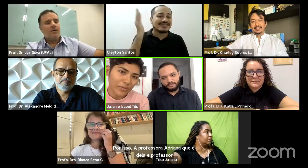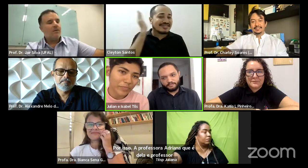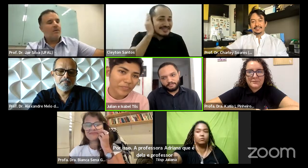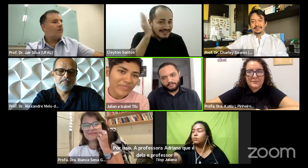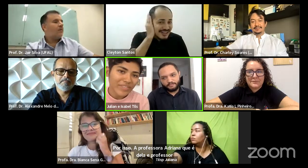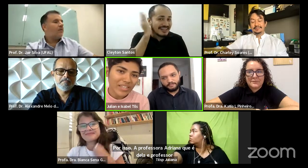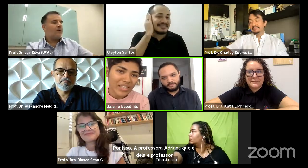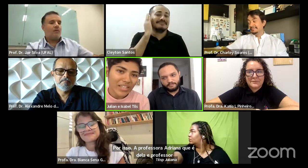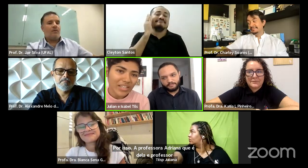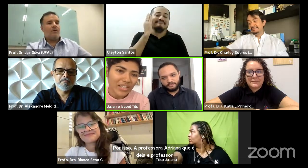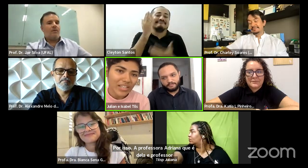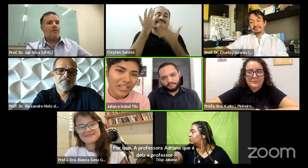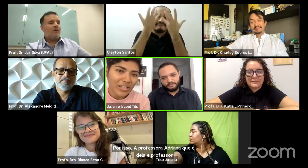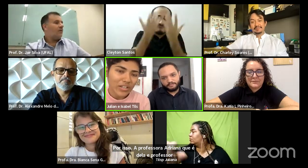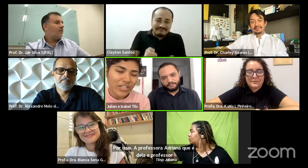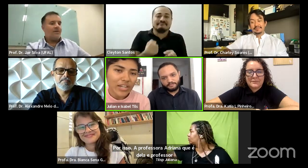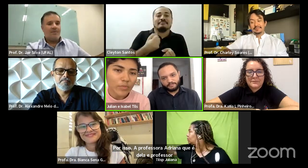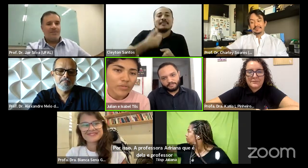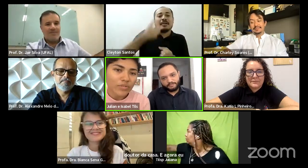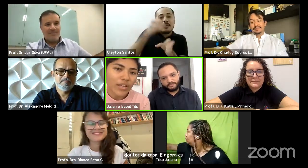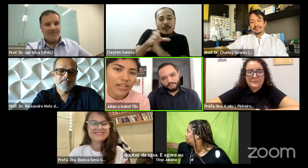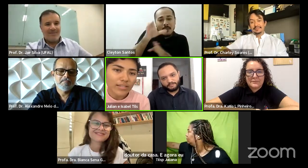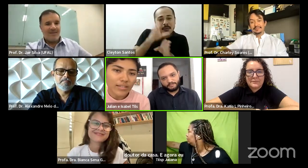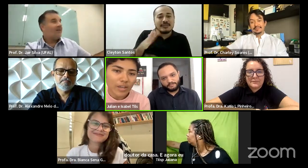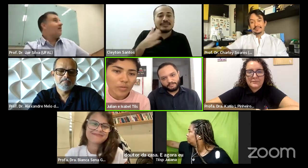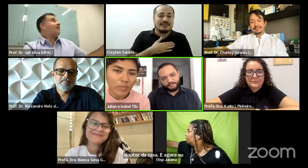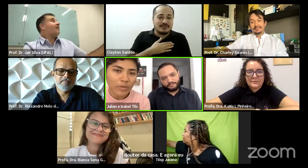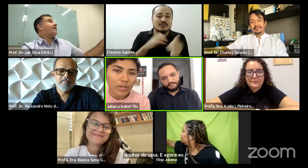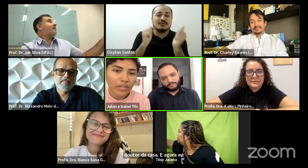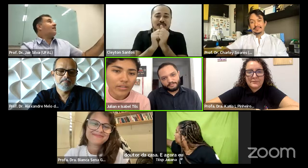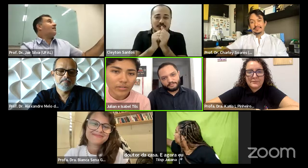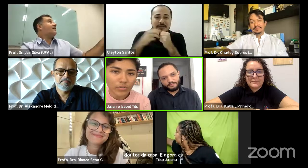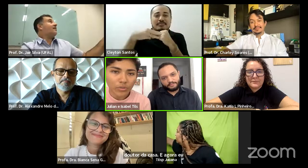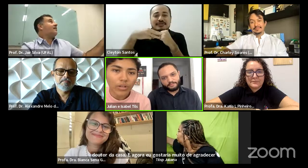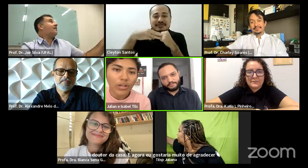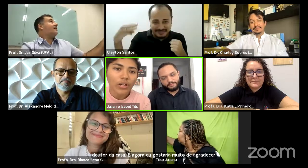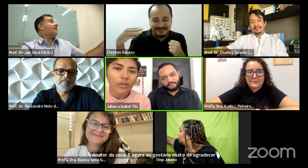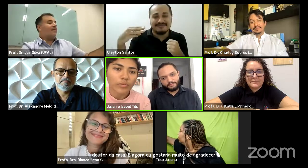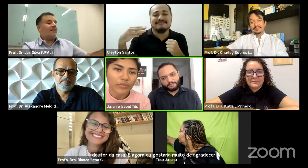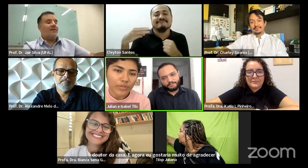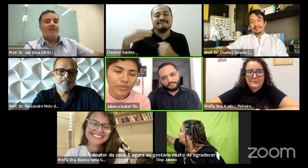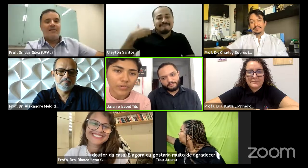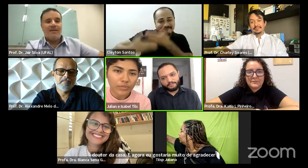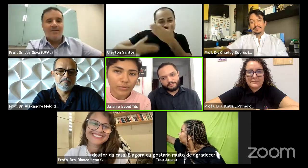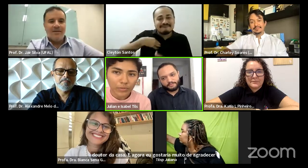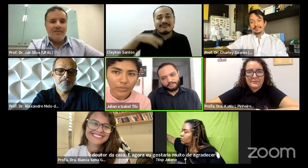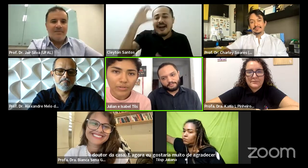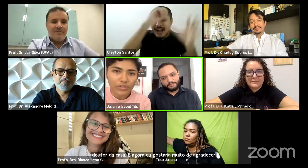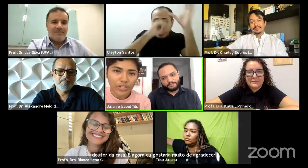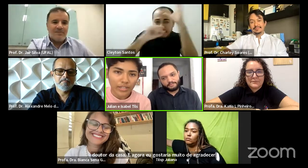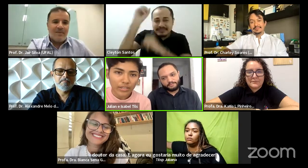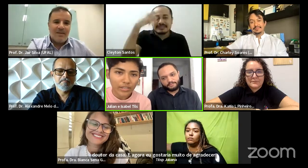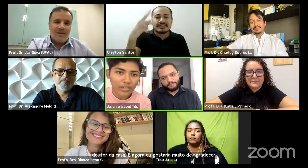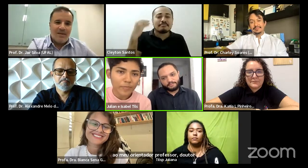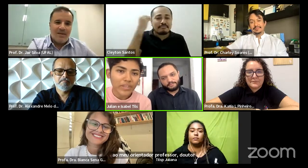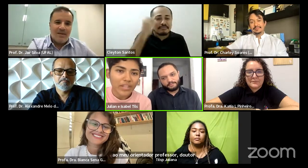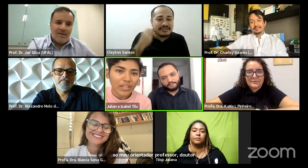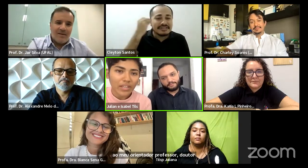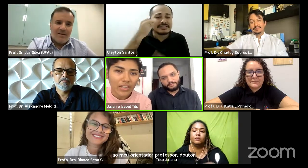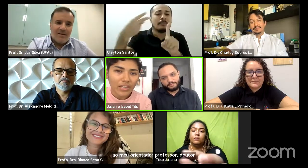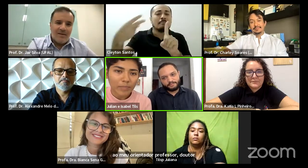agora eu. Gostaria muito de agradecer ao meu orientador, professor doutor